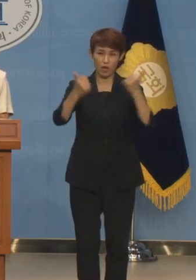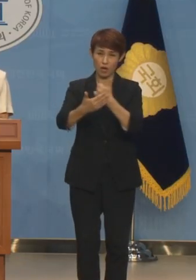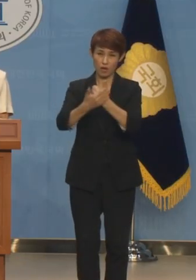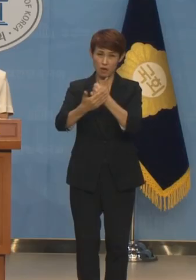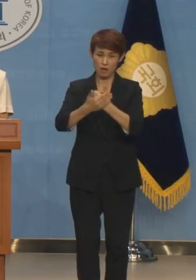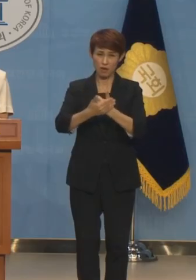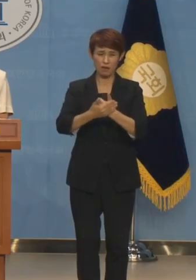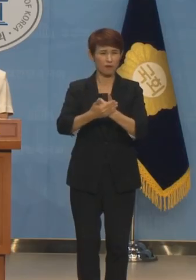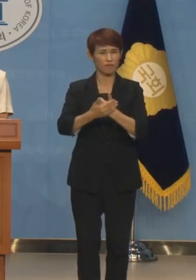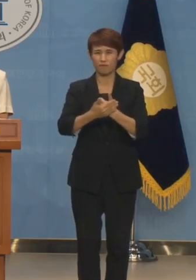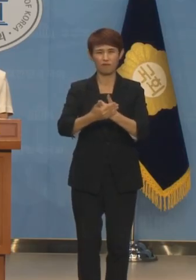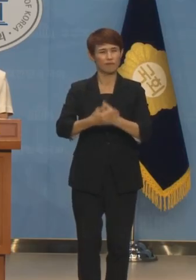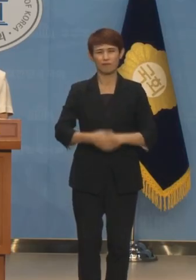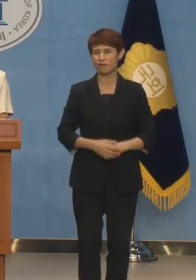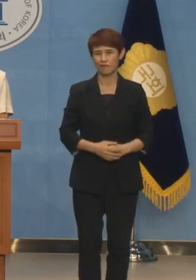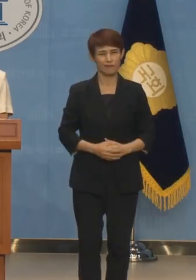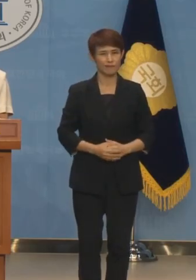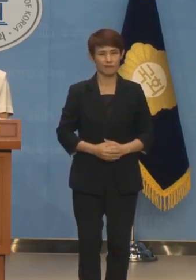수 있겠습니까?